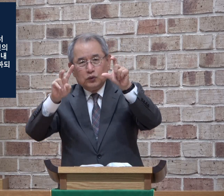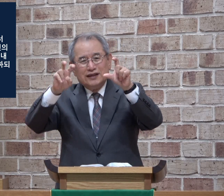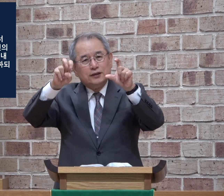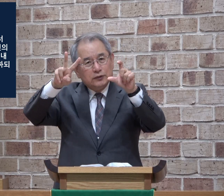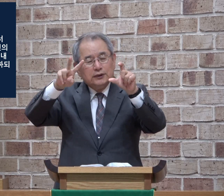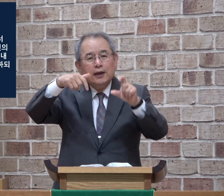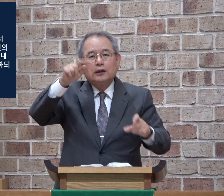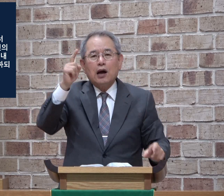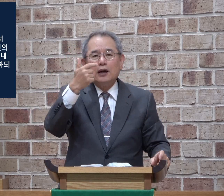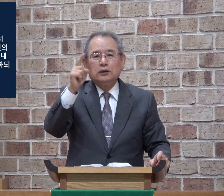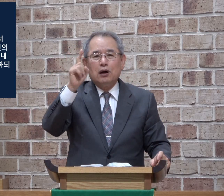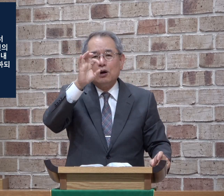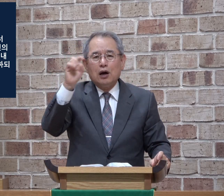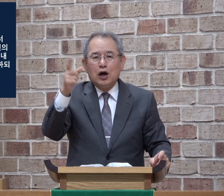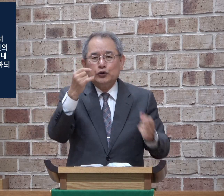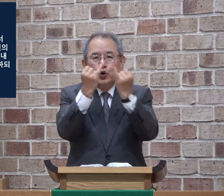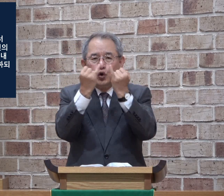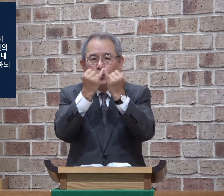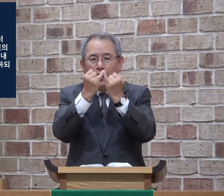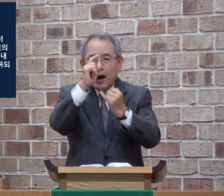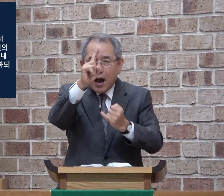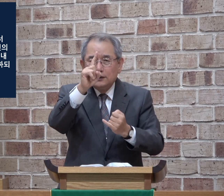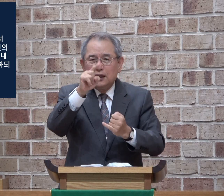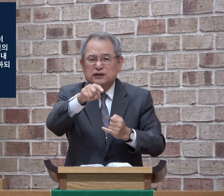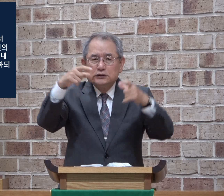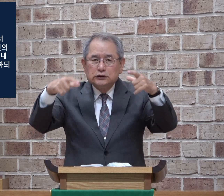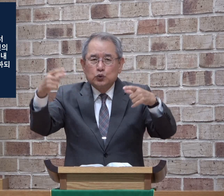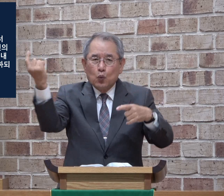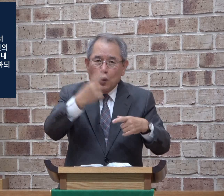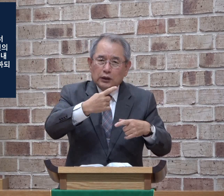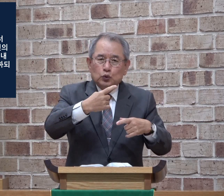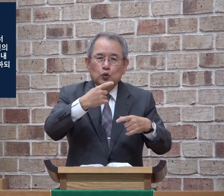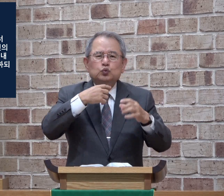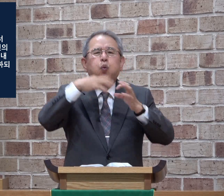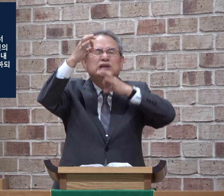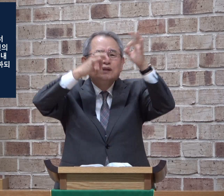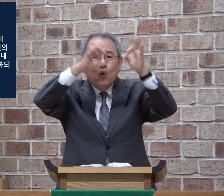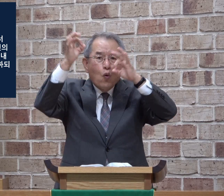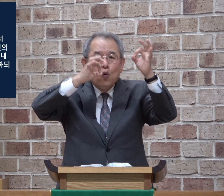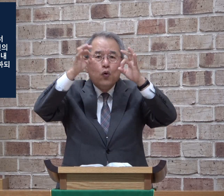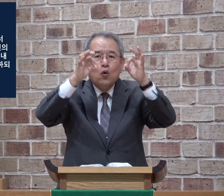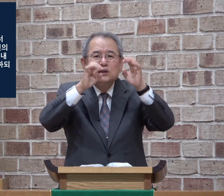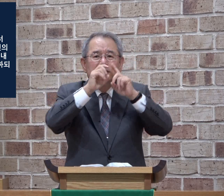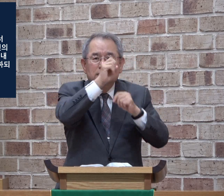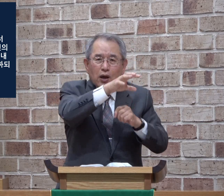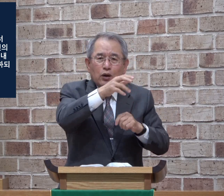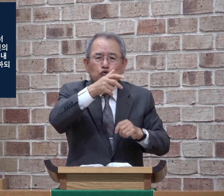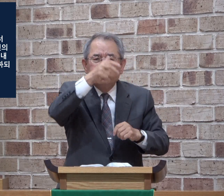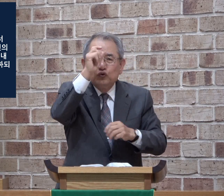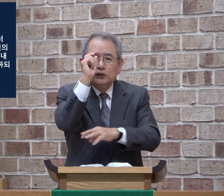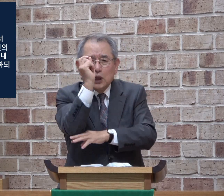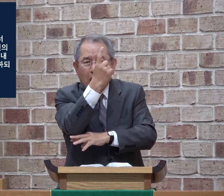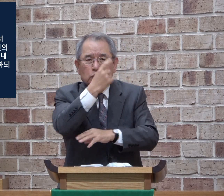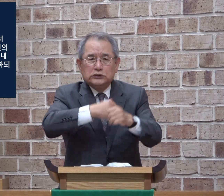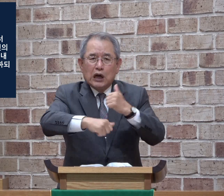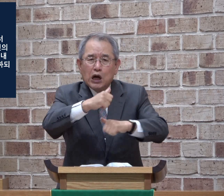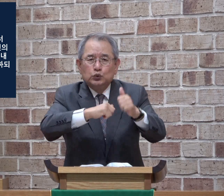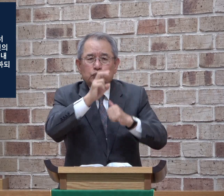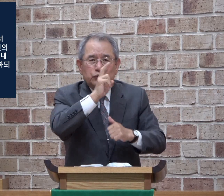22절에 담겨져 있습니다. 가나안 여자 하나가 그 지경에서 나와서 소리질러 이르되 주 다윗의